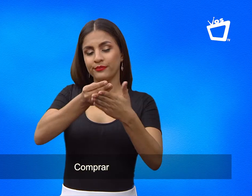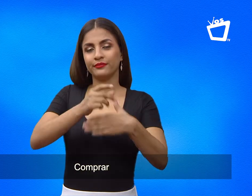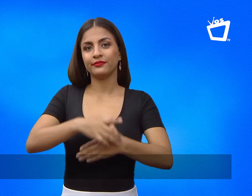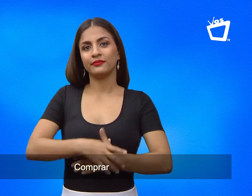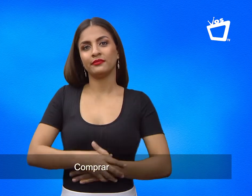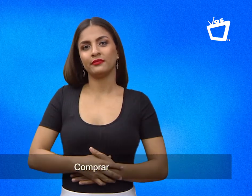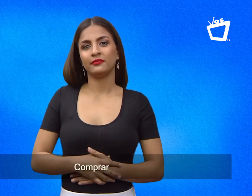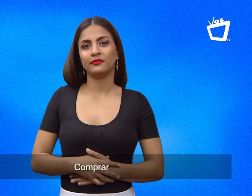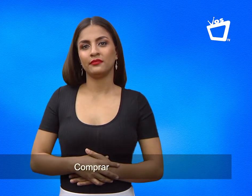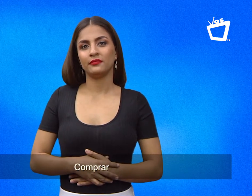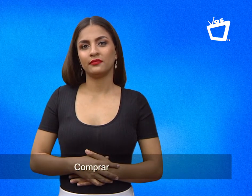Comprar.